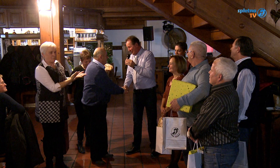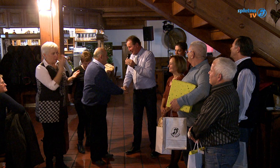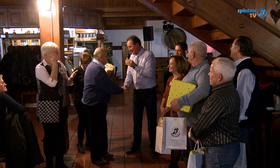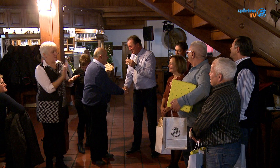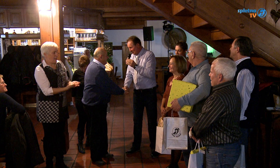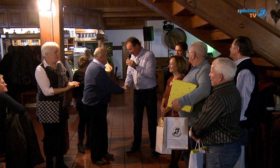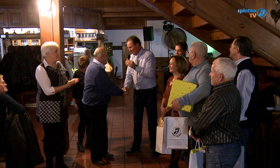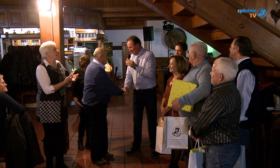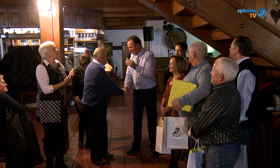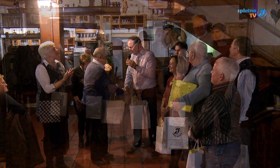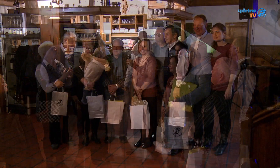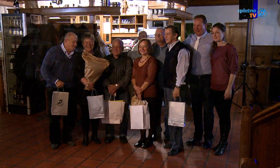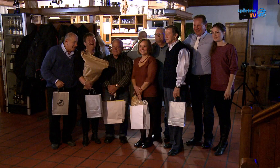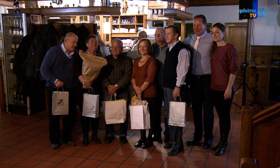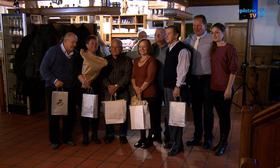ker si pozitivna oseba.